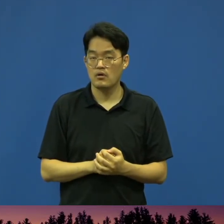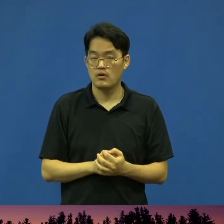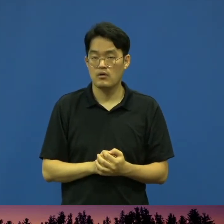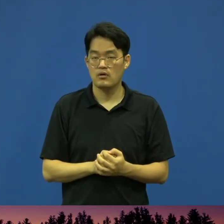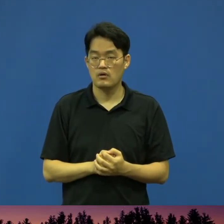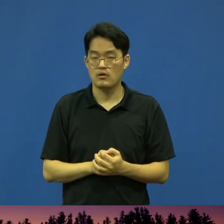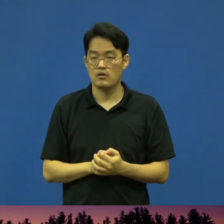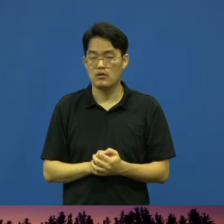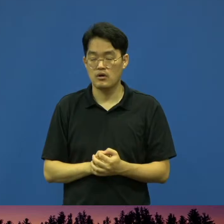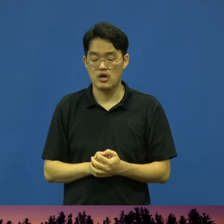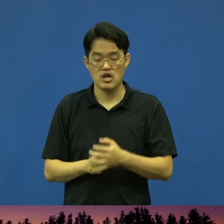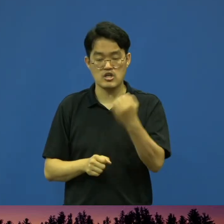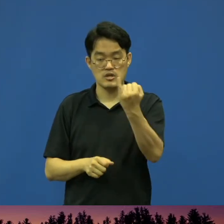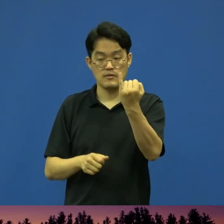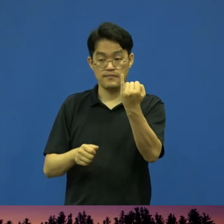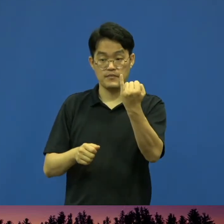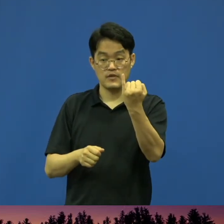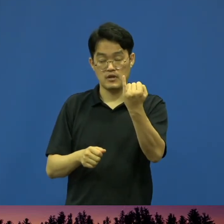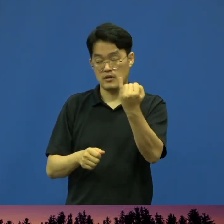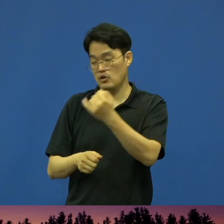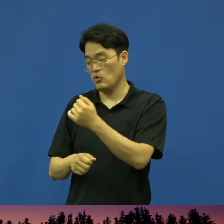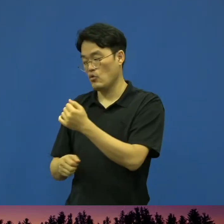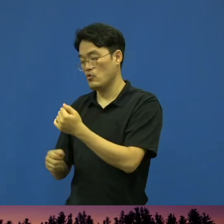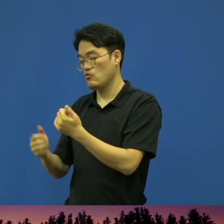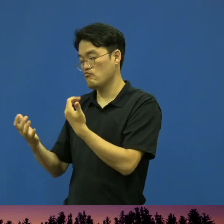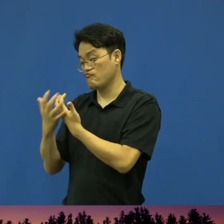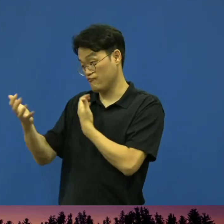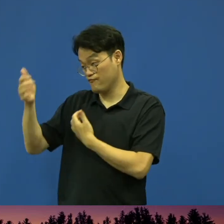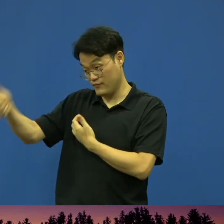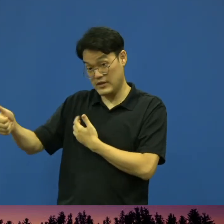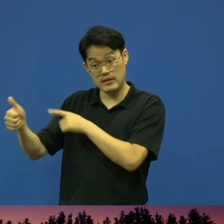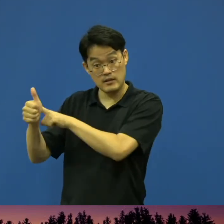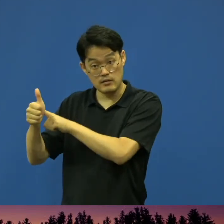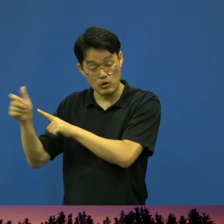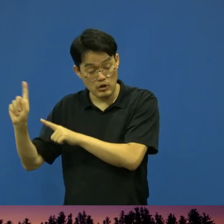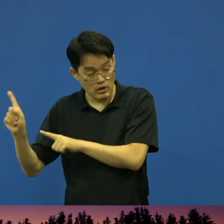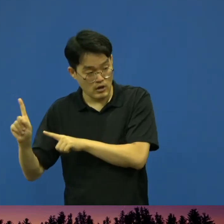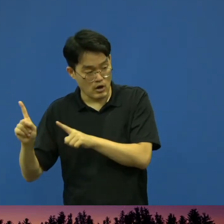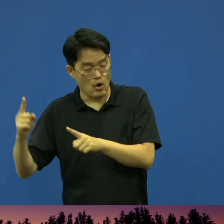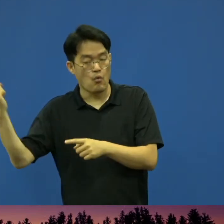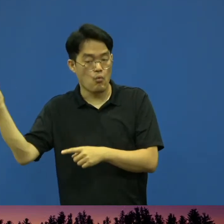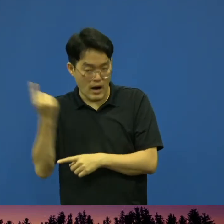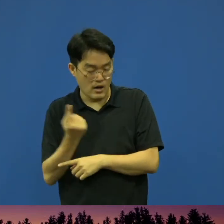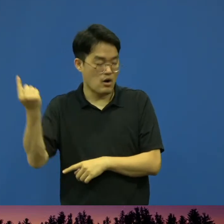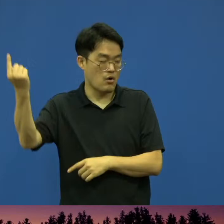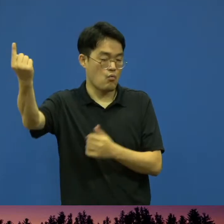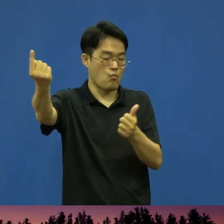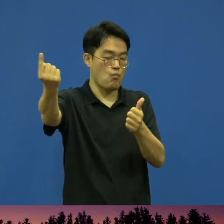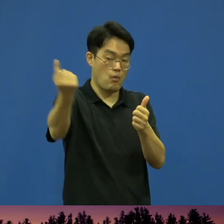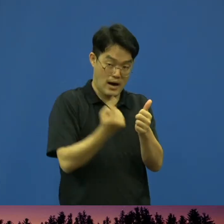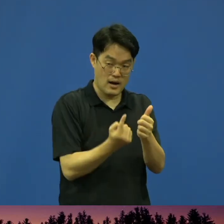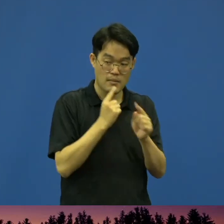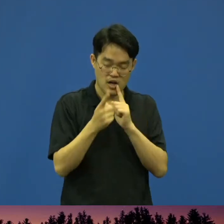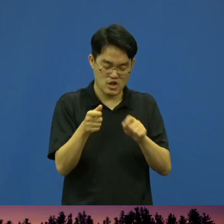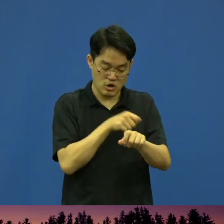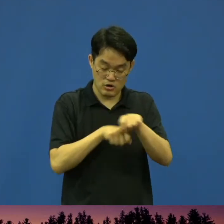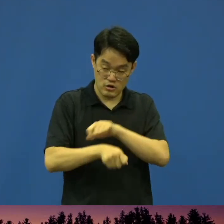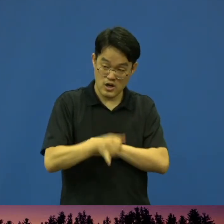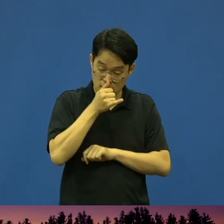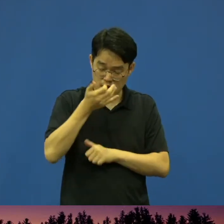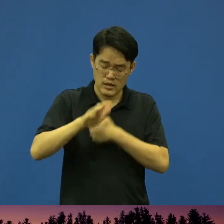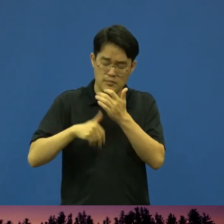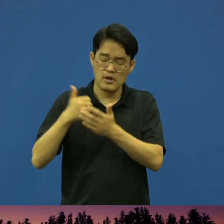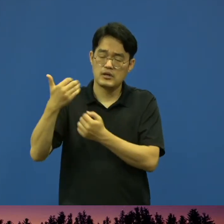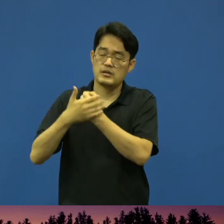봅시다. 혈류병 여인과 회당장 야이로는 와서 예수님께 왔다는 것입니다. 적극성이 있었습니다. 그러나 하나님의 은혜를 입지